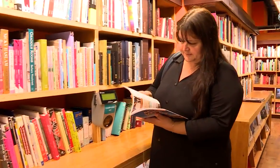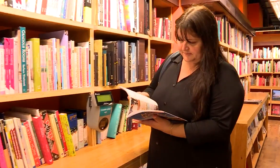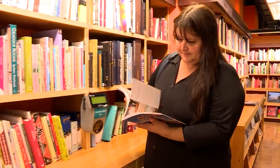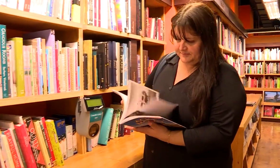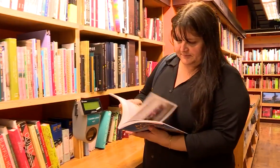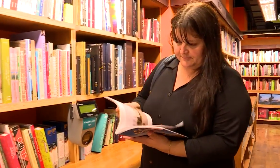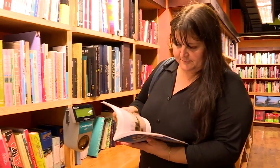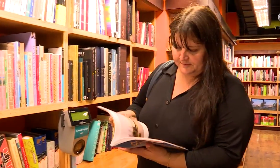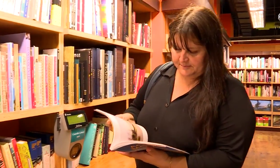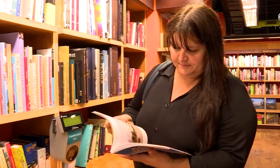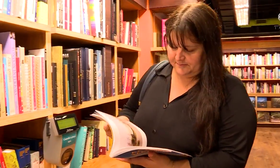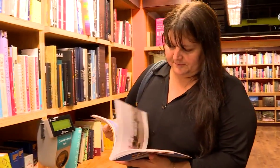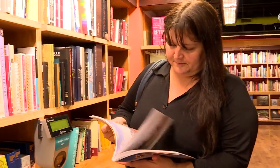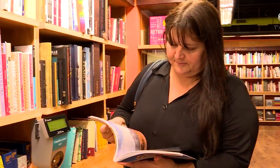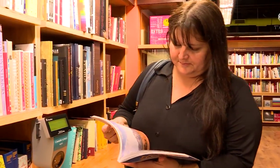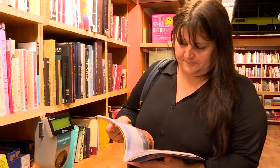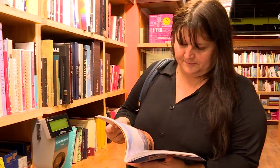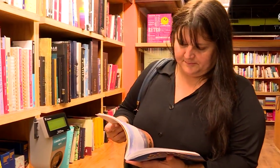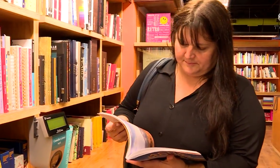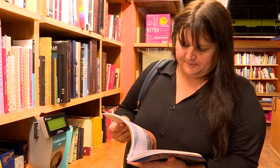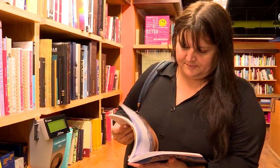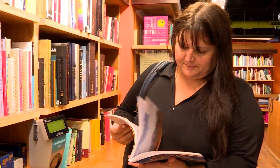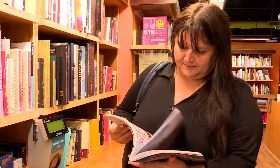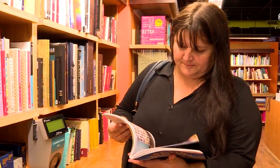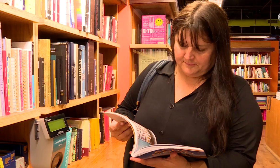Luciana pega um dos livros da estante e folheia.